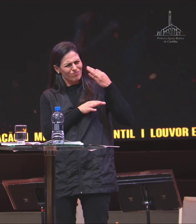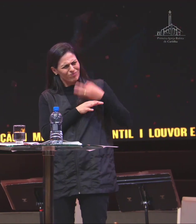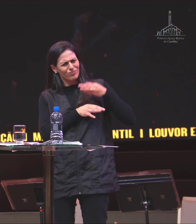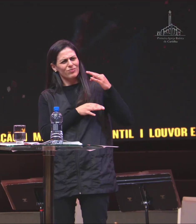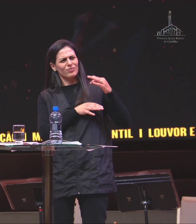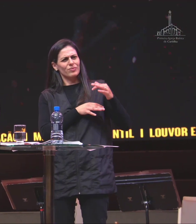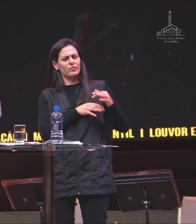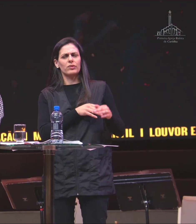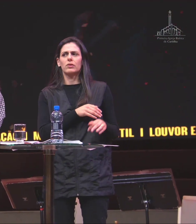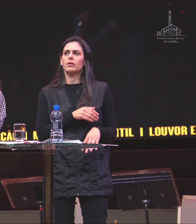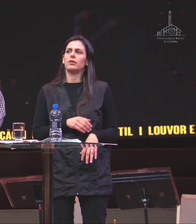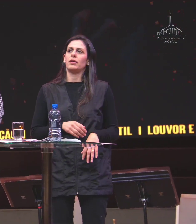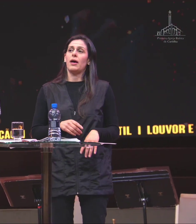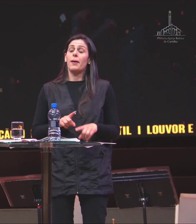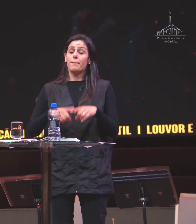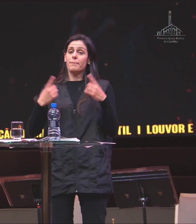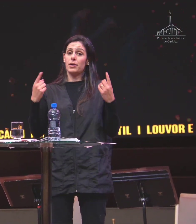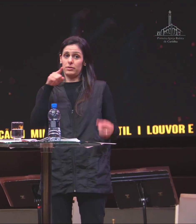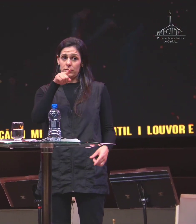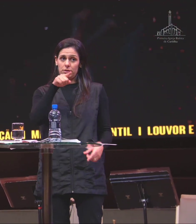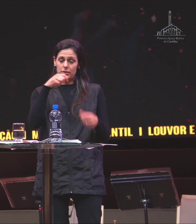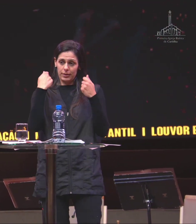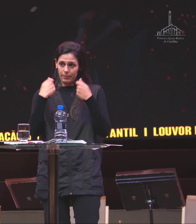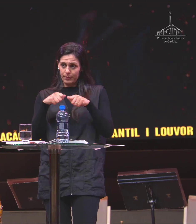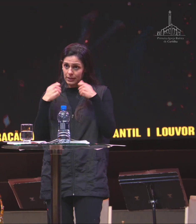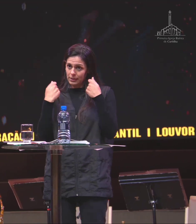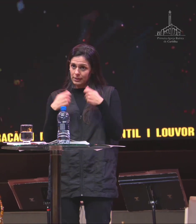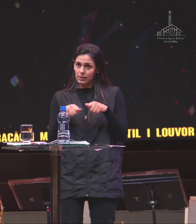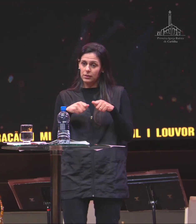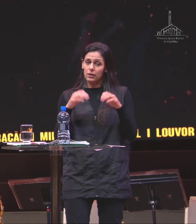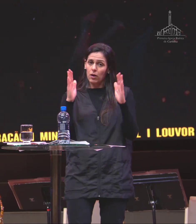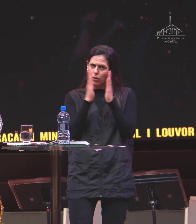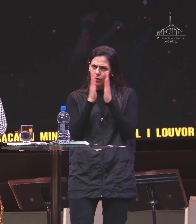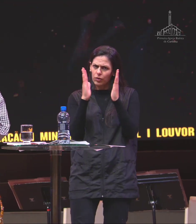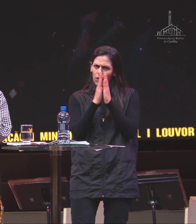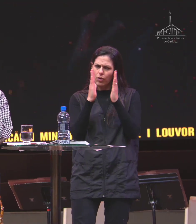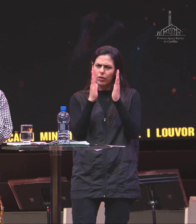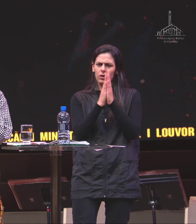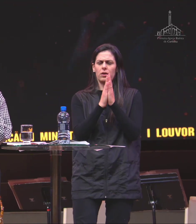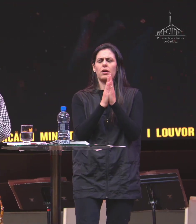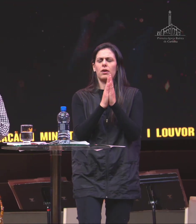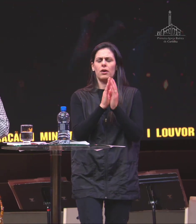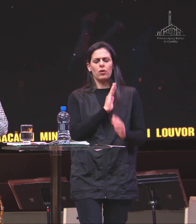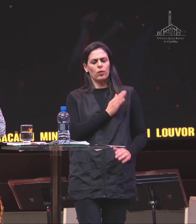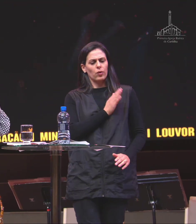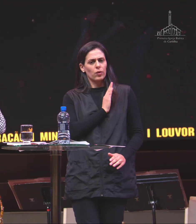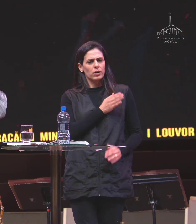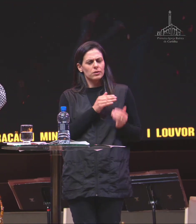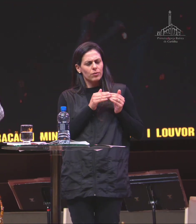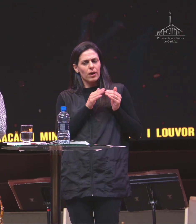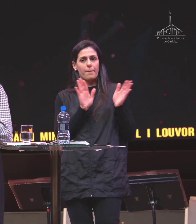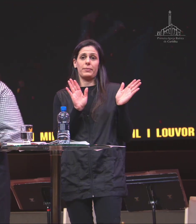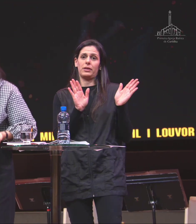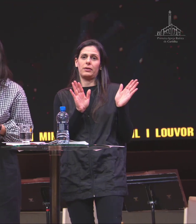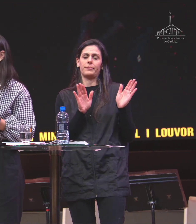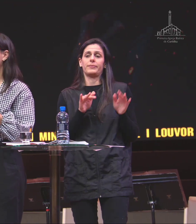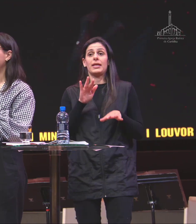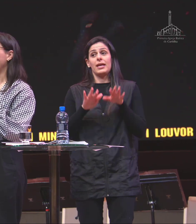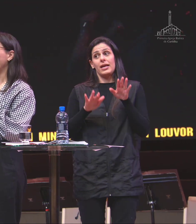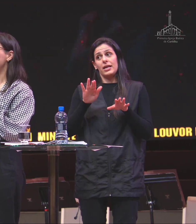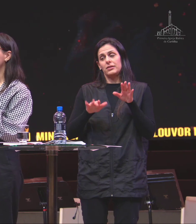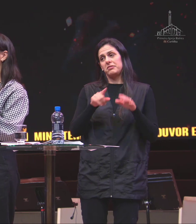Vocês demonstram que são uma carta viva de Cristo. Vou pular um pouquinho ali. Escritas com o Espírito do